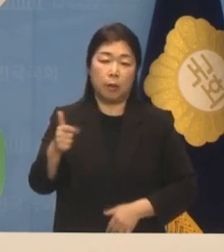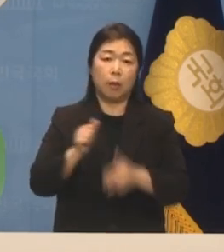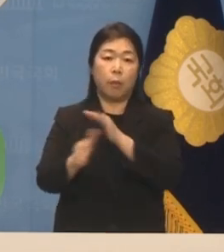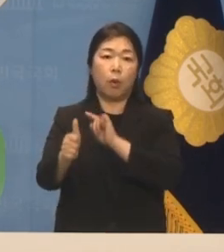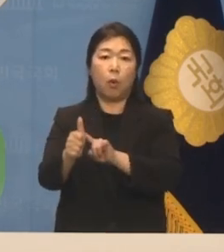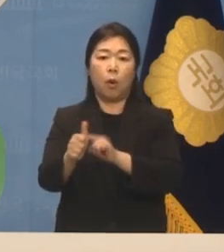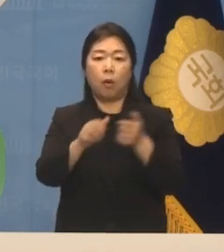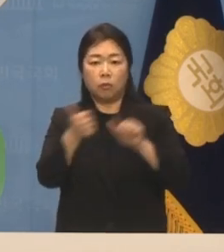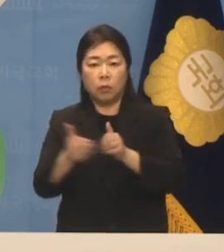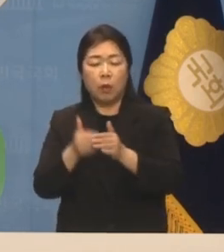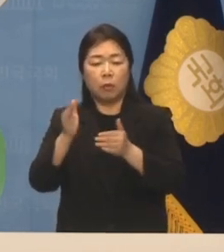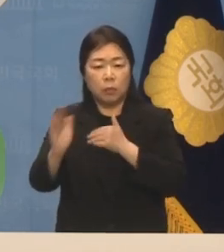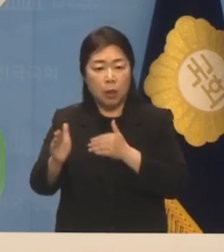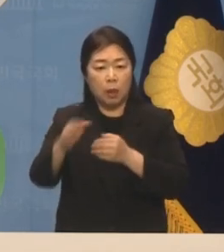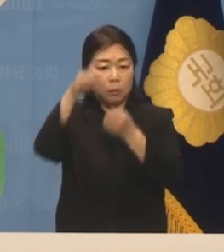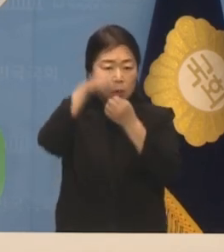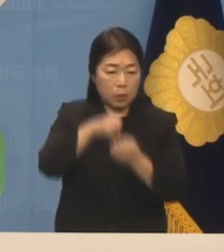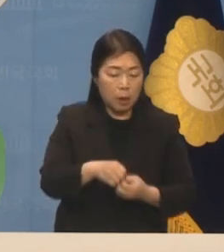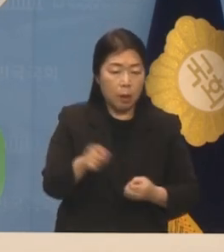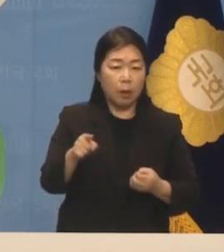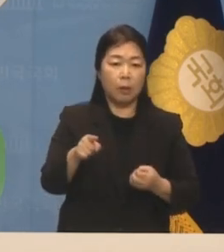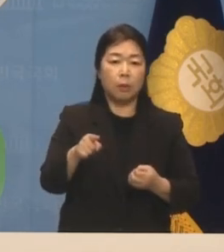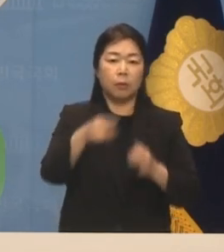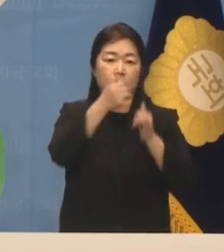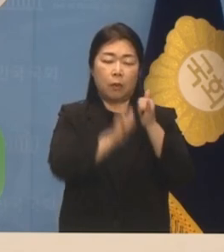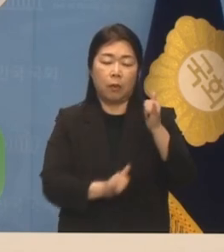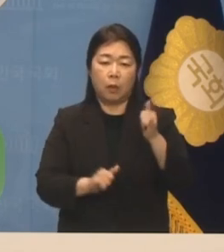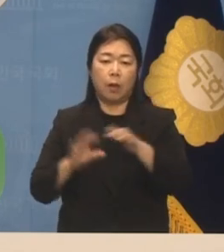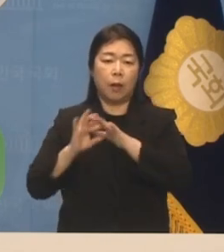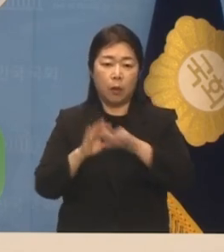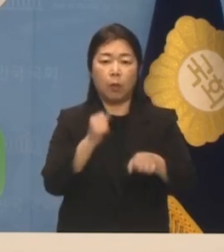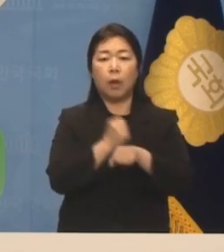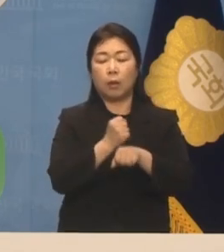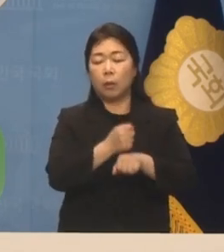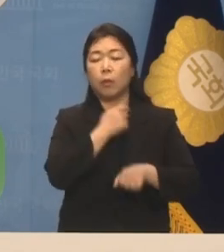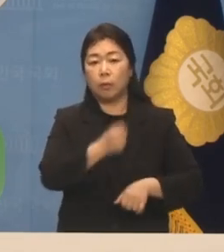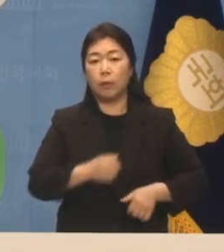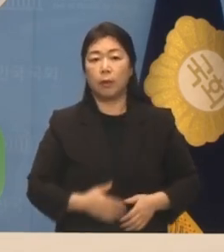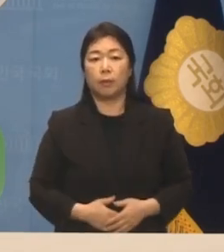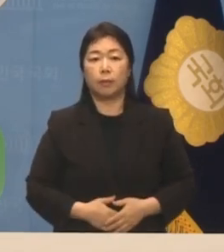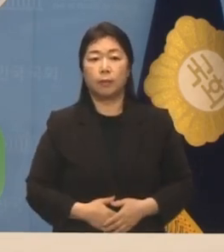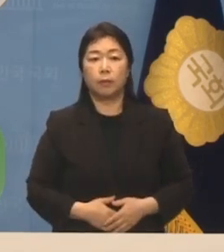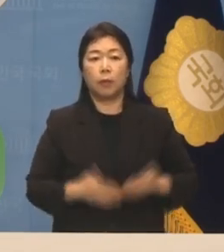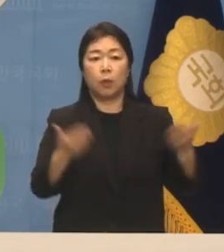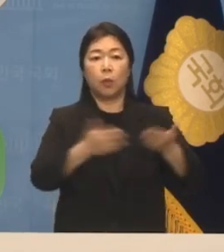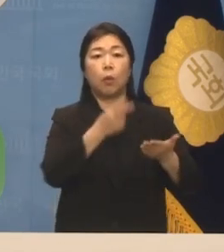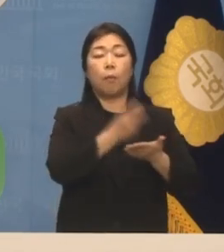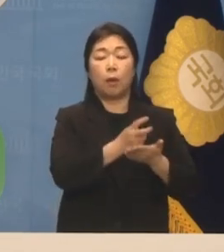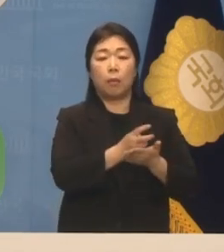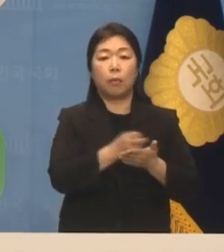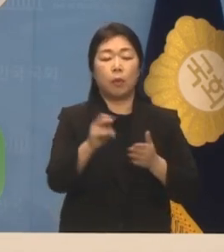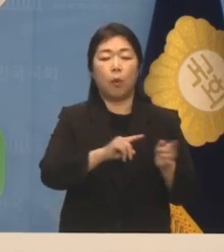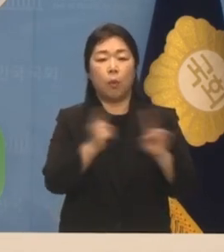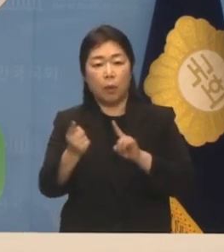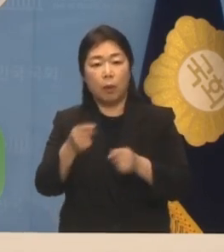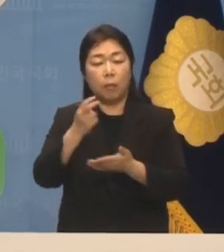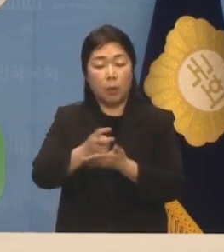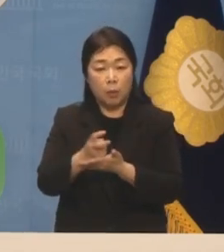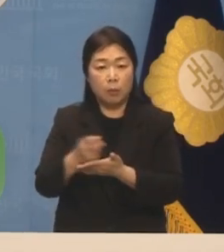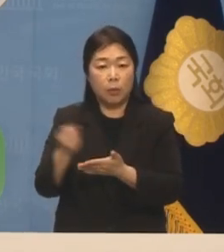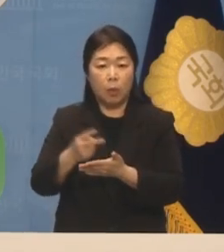진보정당 사법위원회 맥을 잇겠습니다. 노동법원 신설, 회생법원 확대, 로스쿨 제도